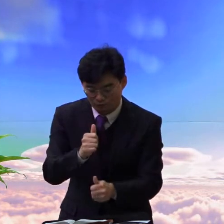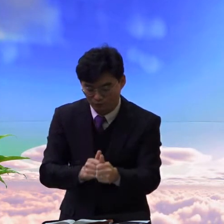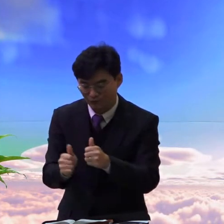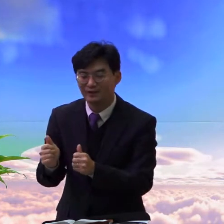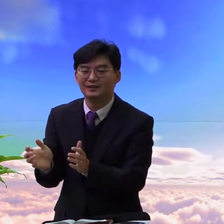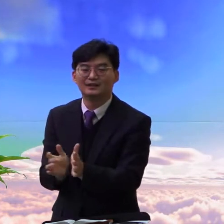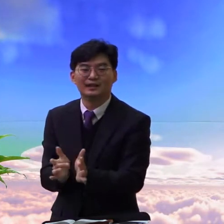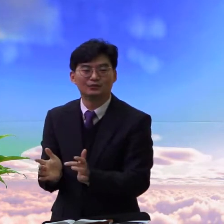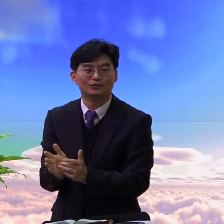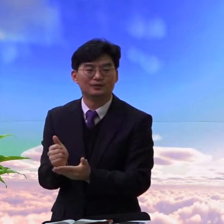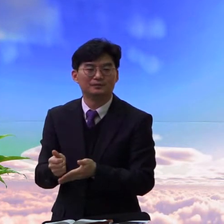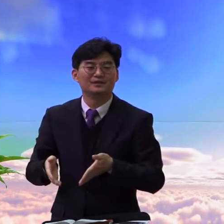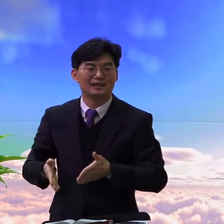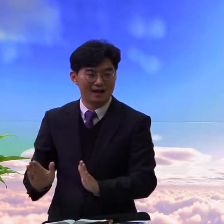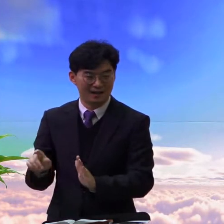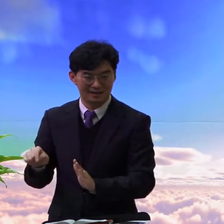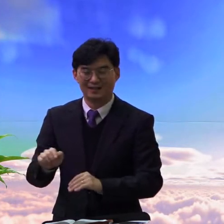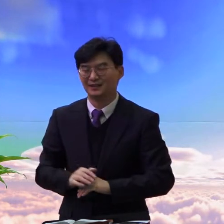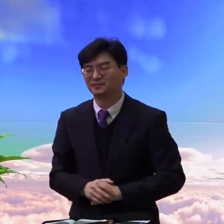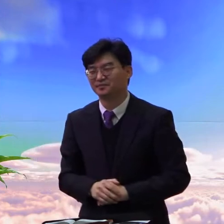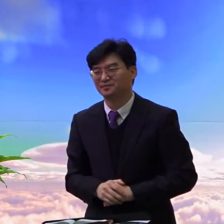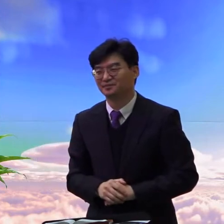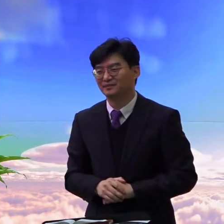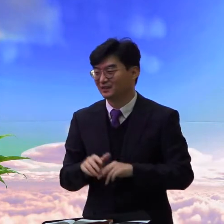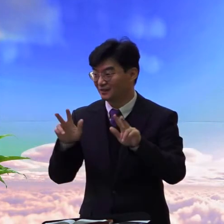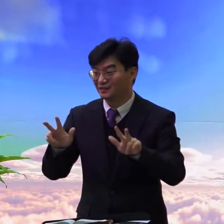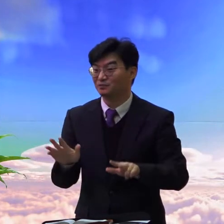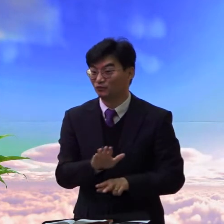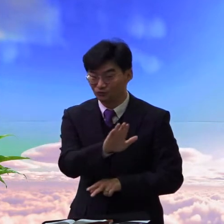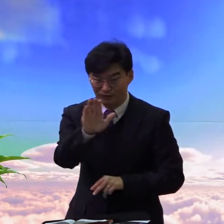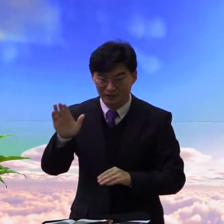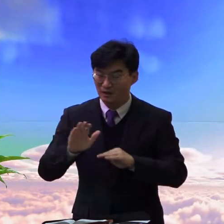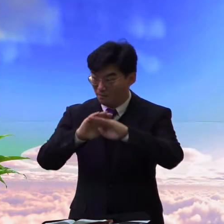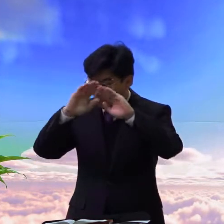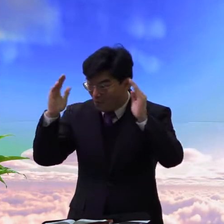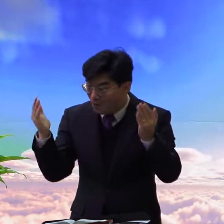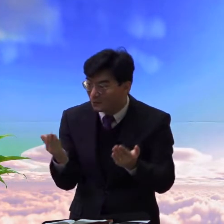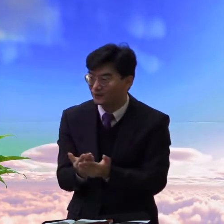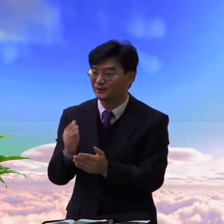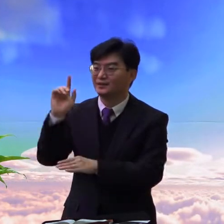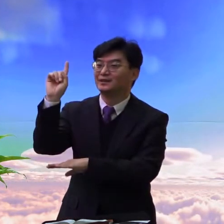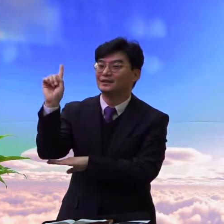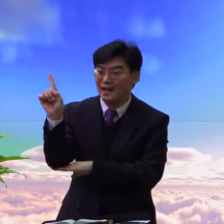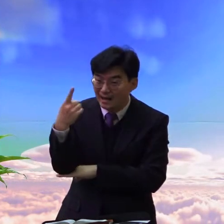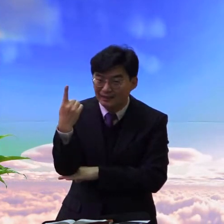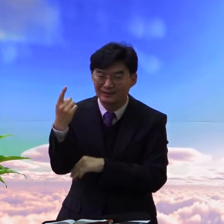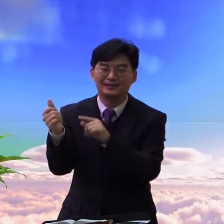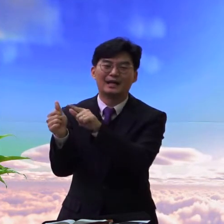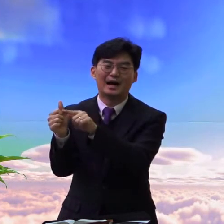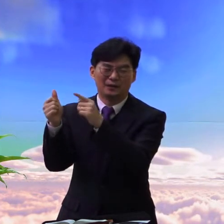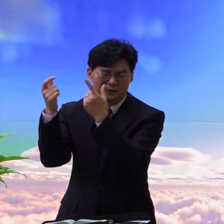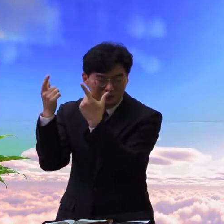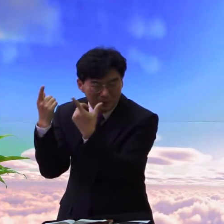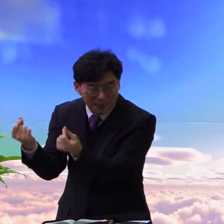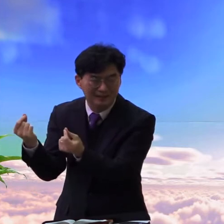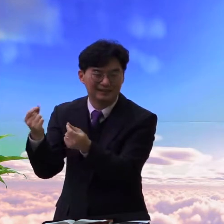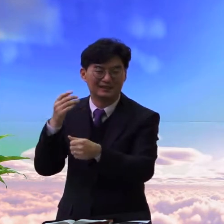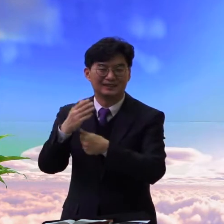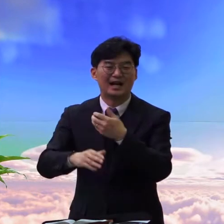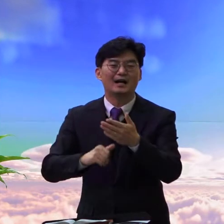여기서 예배하는 우리 모두가 다윗처럼 하나님을 사랑하는 믿음의